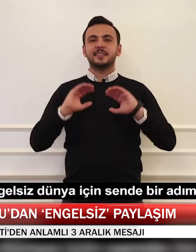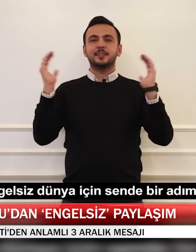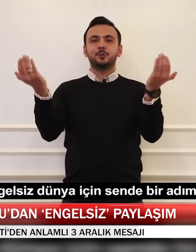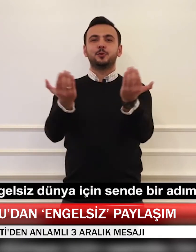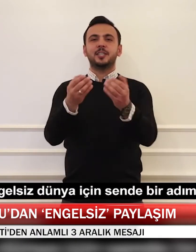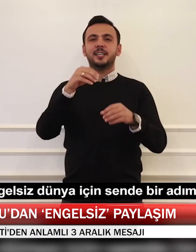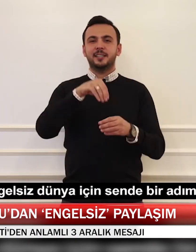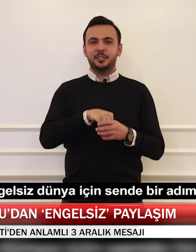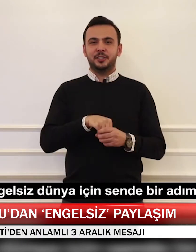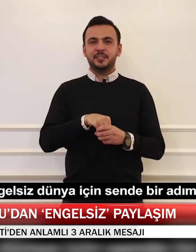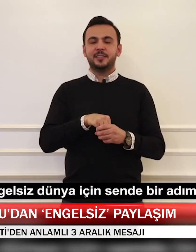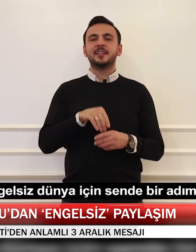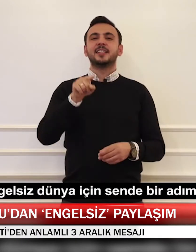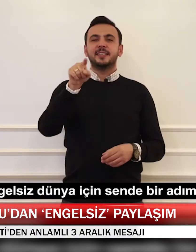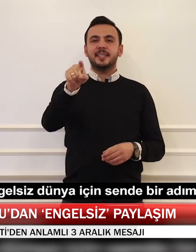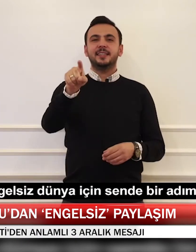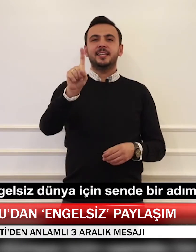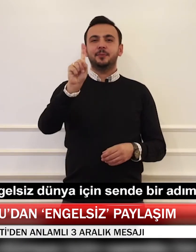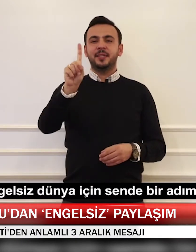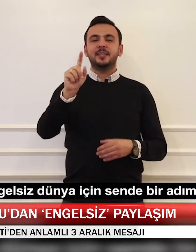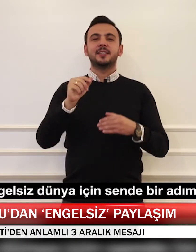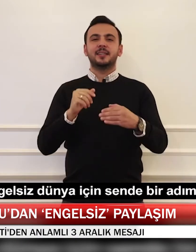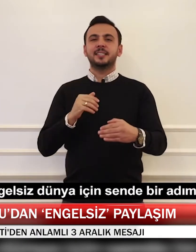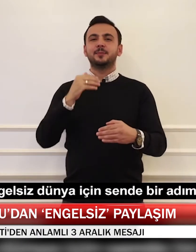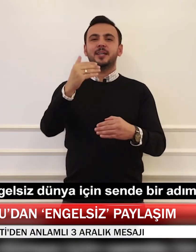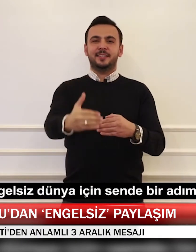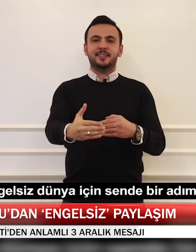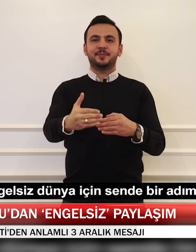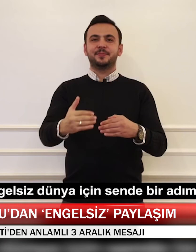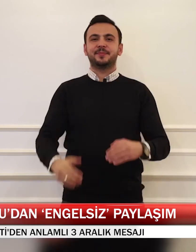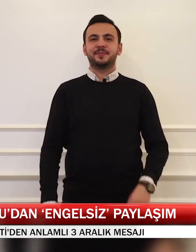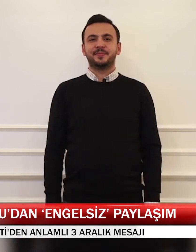Engelsiz dünya için sen de bir adım at.